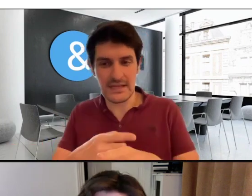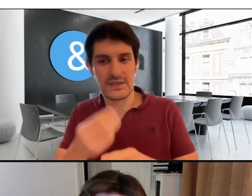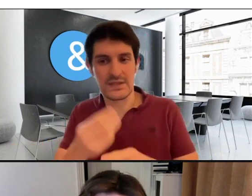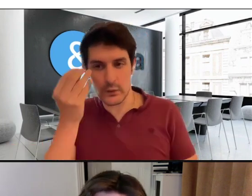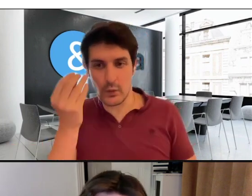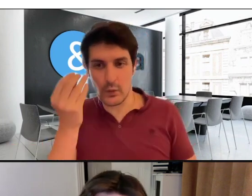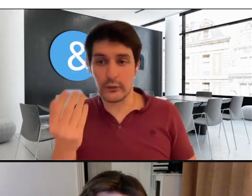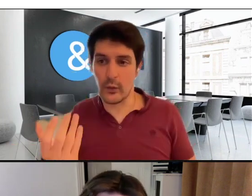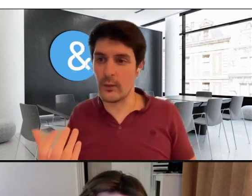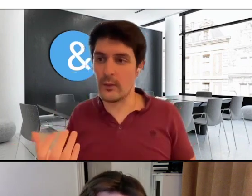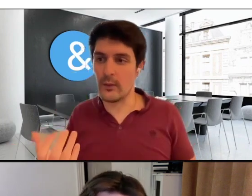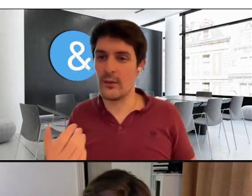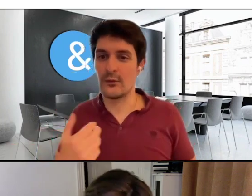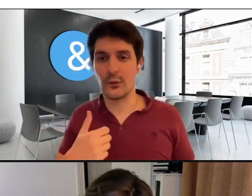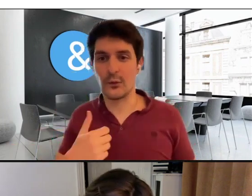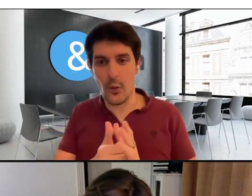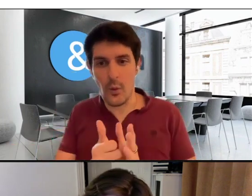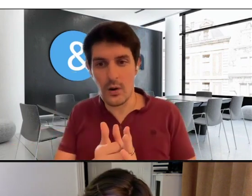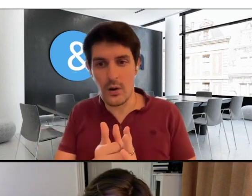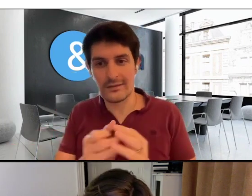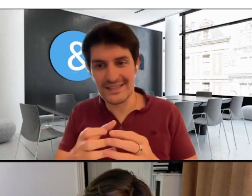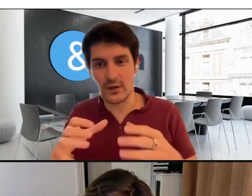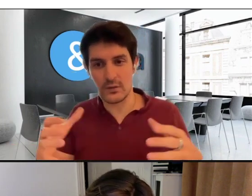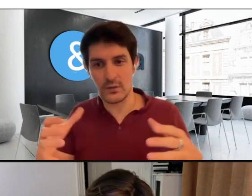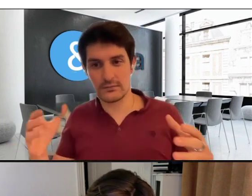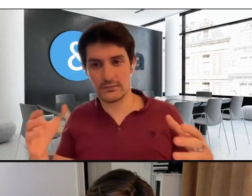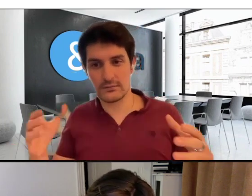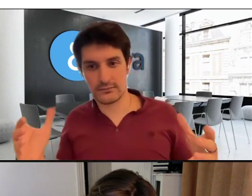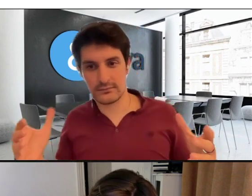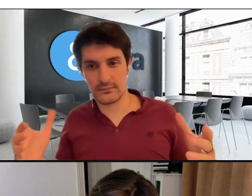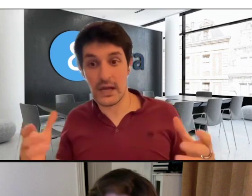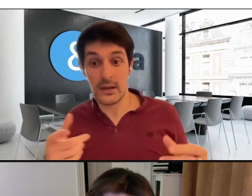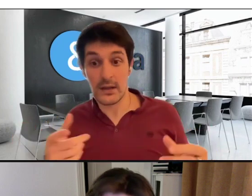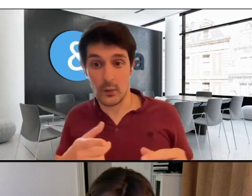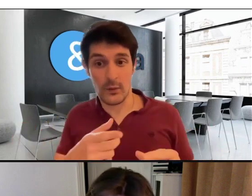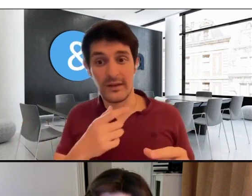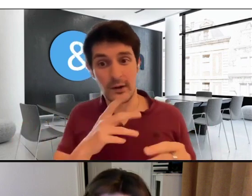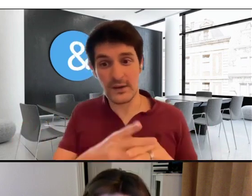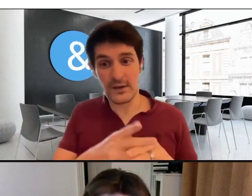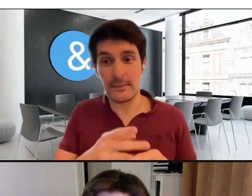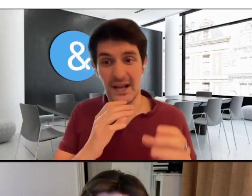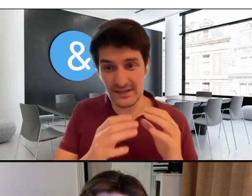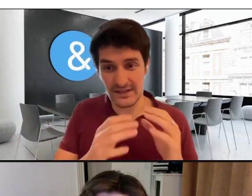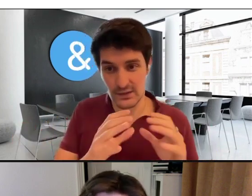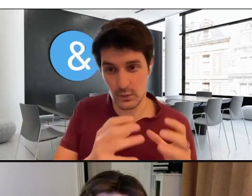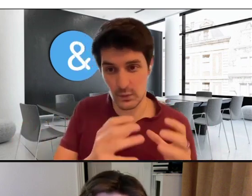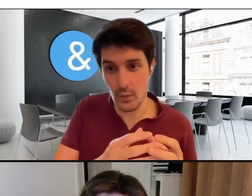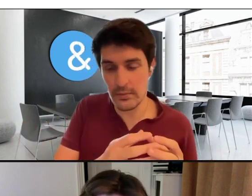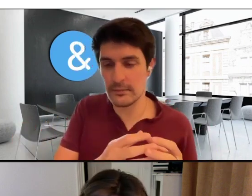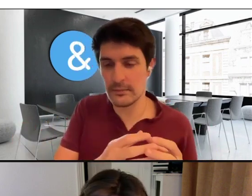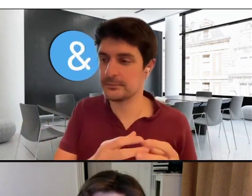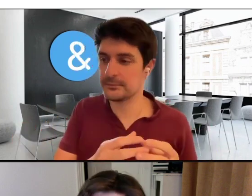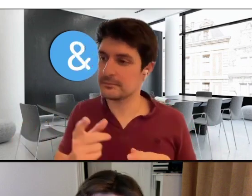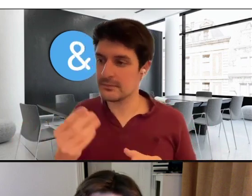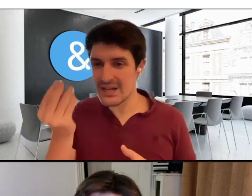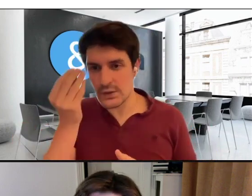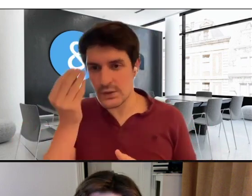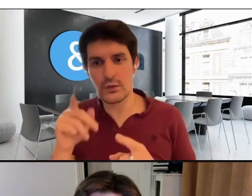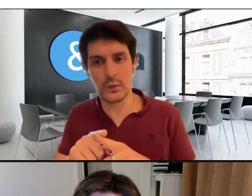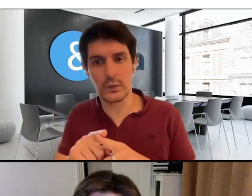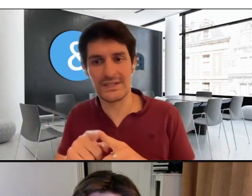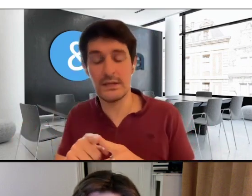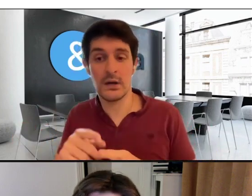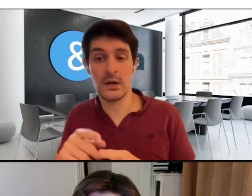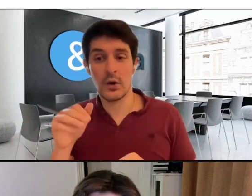s'est rendu compte que notre rôle s'étend. Mm. On a commencé par les conversations de groupe. On s'est rendu compte